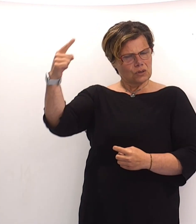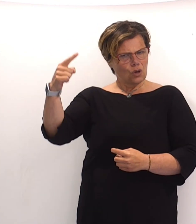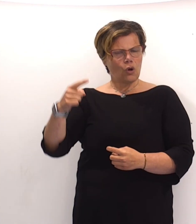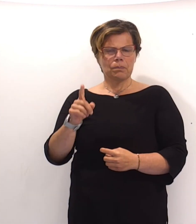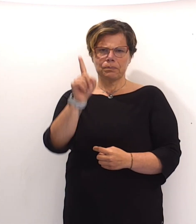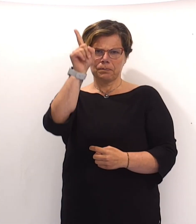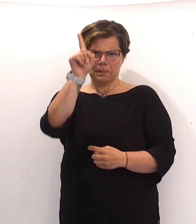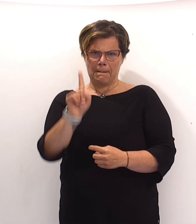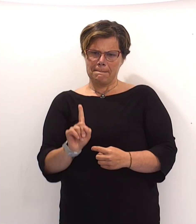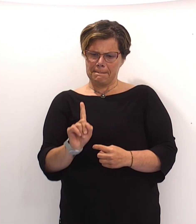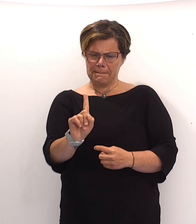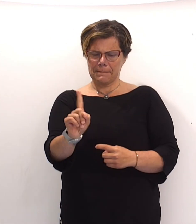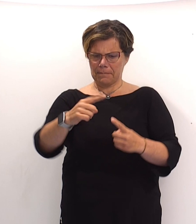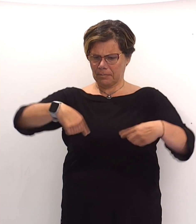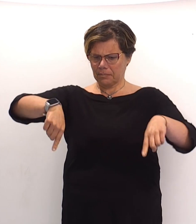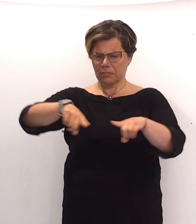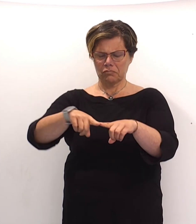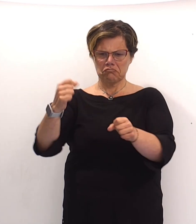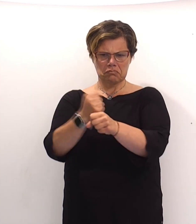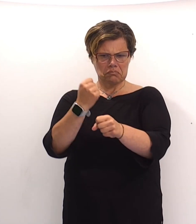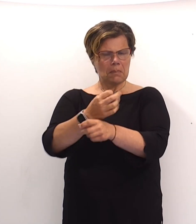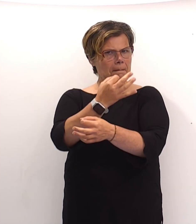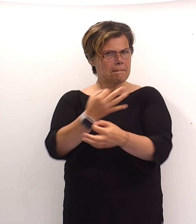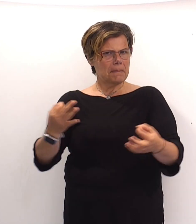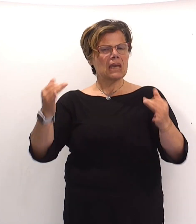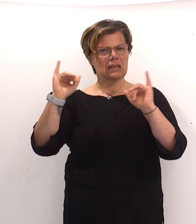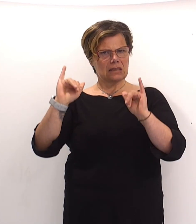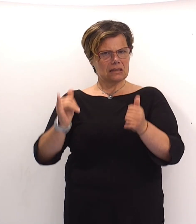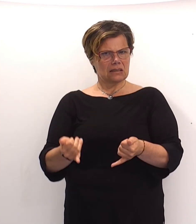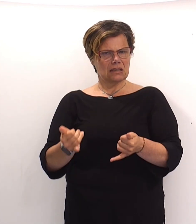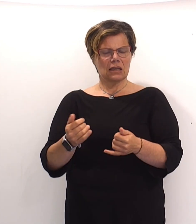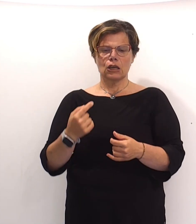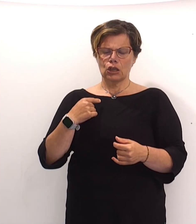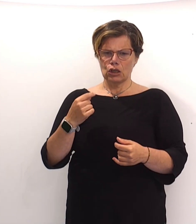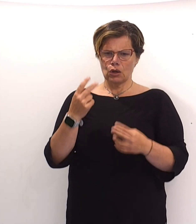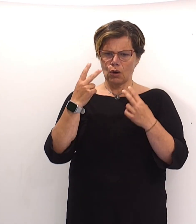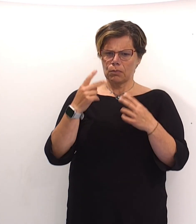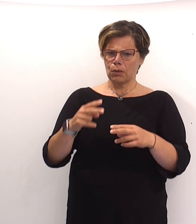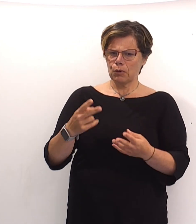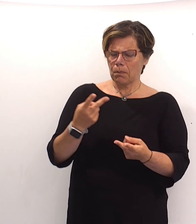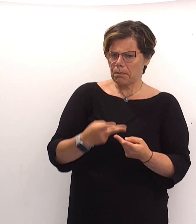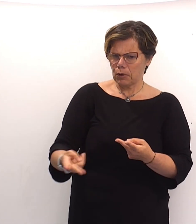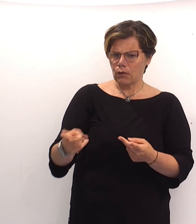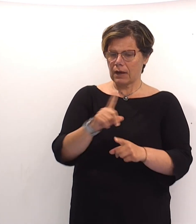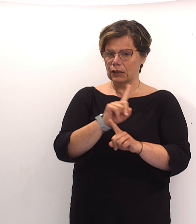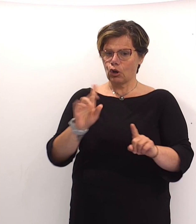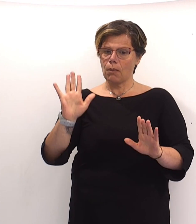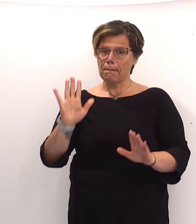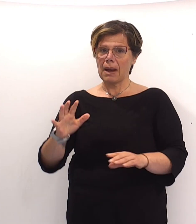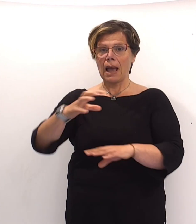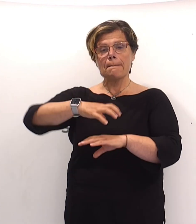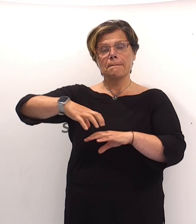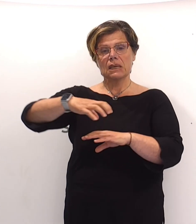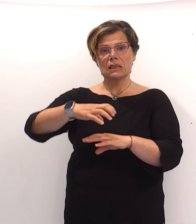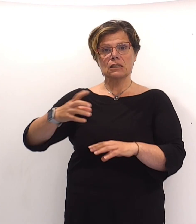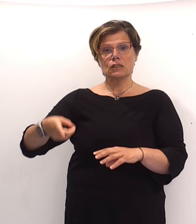sta lavorando bene, non ho avuto personalmente la possibilità di verificare, ma c'è stato il ministro Gava qualche mese fa